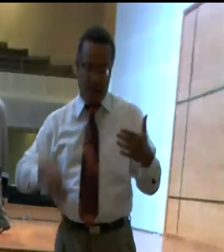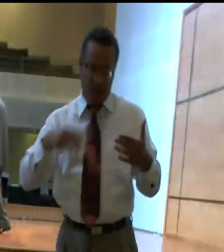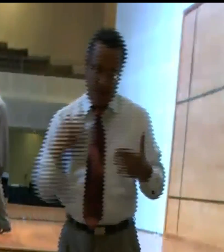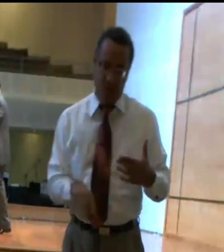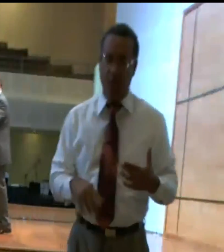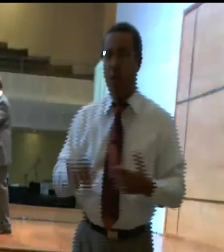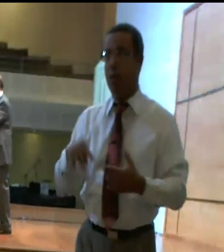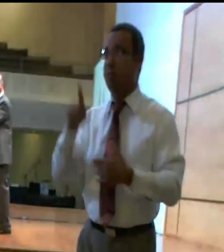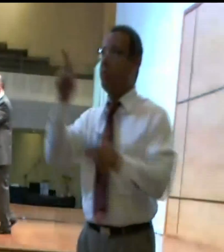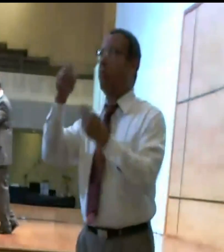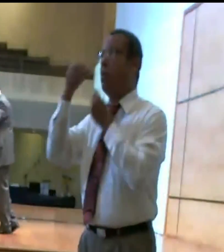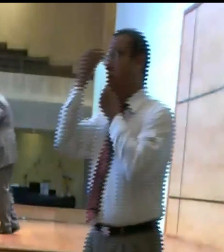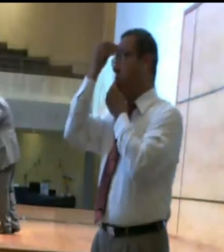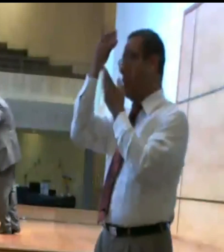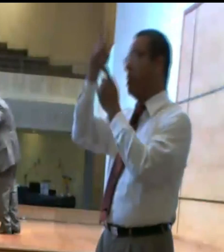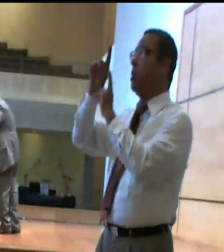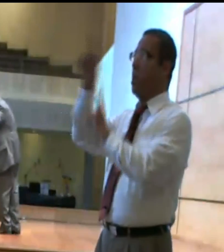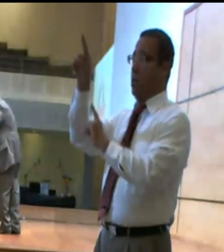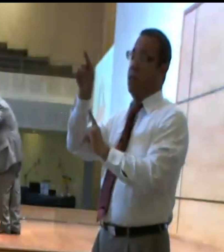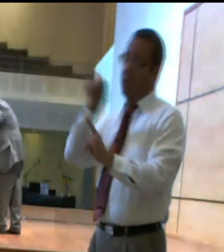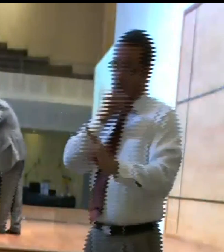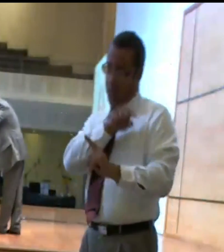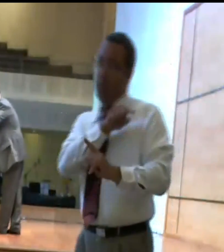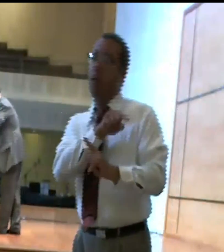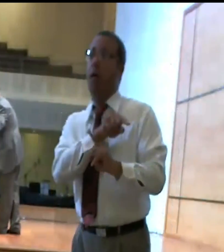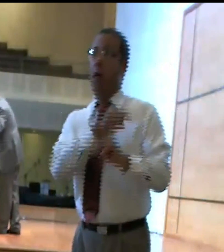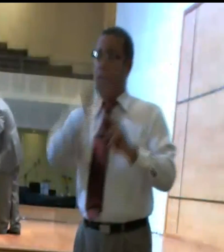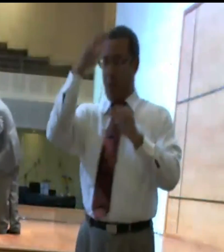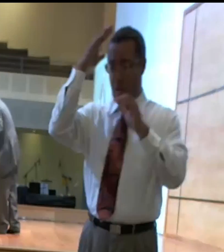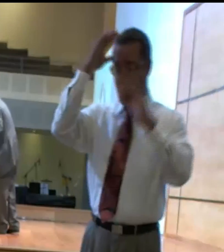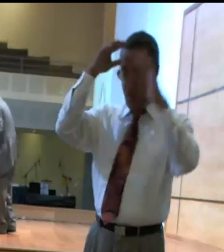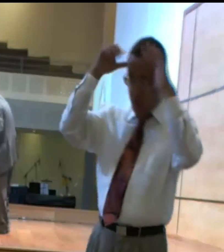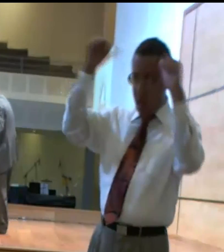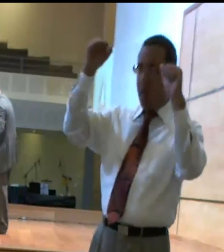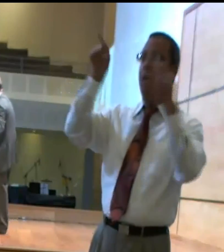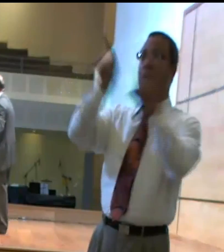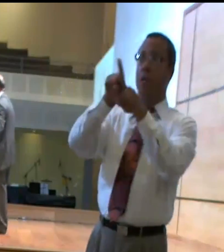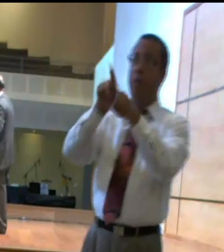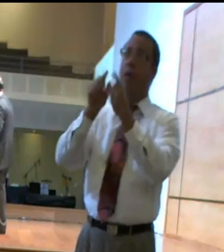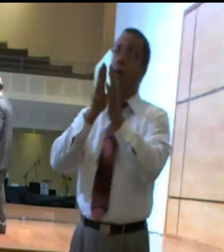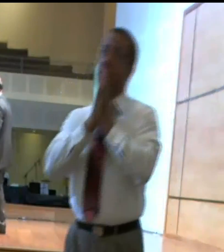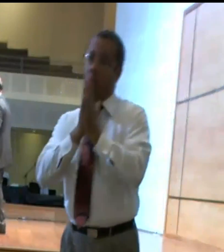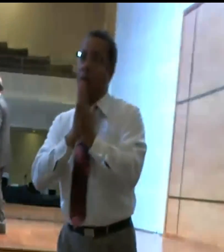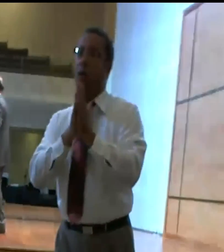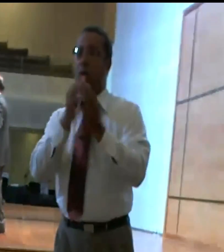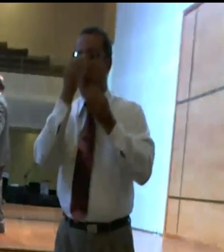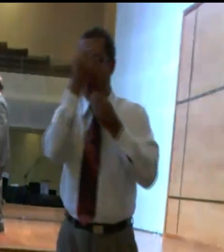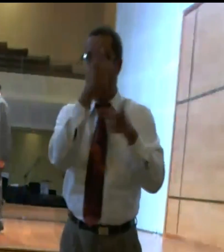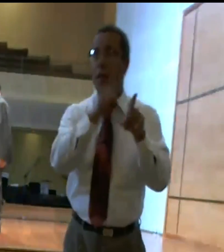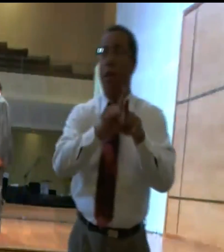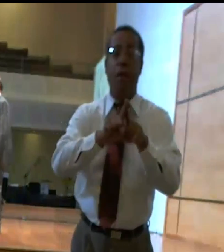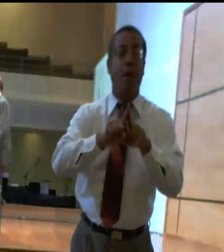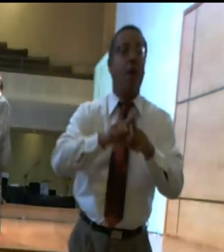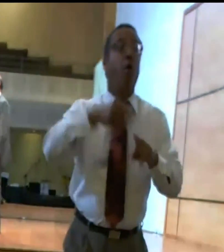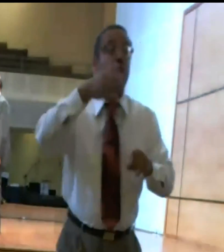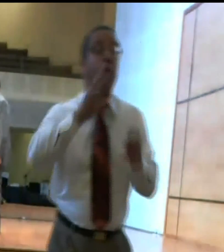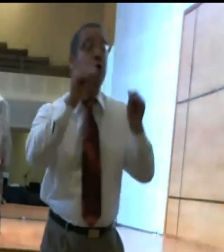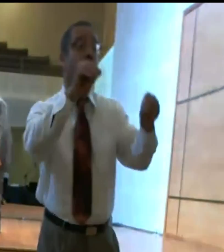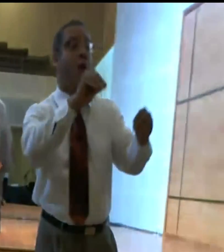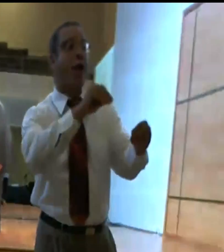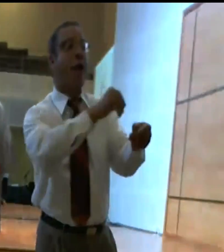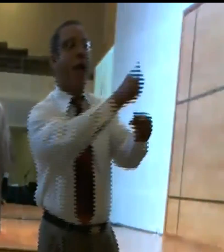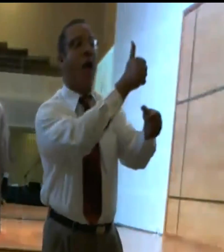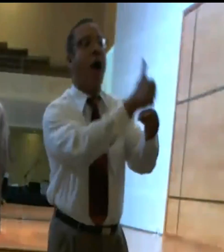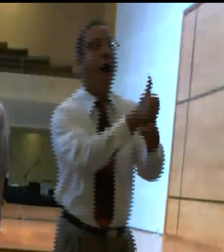superiores, porque no hay autoridad sino de parte de Dios, y las que hay por Dios han sido establecidas. De modo que quien